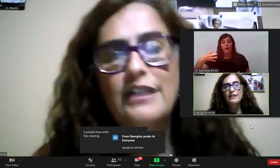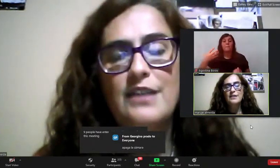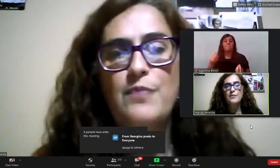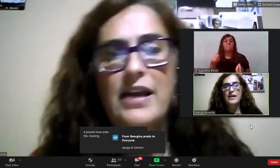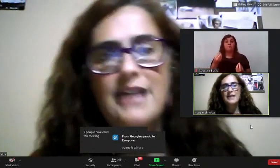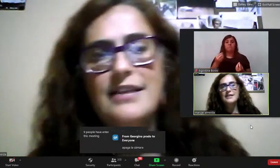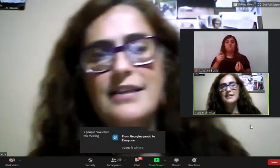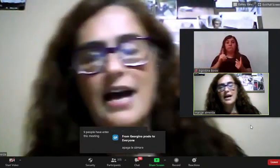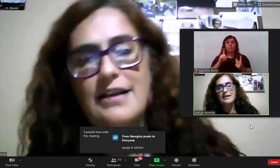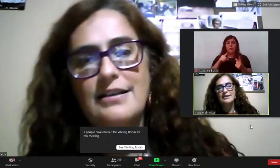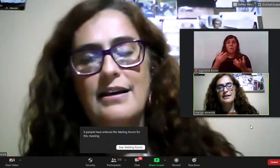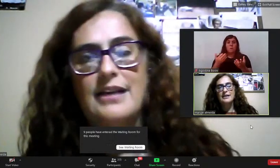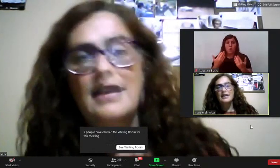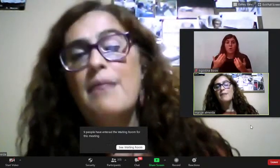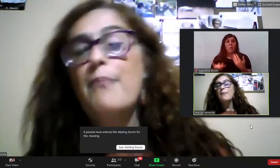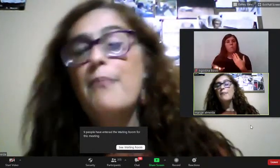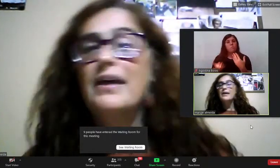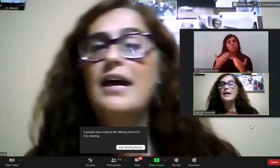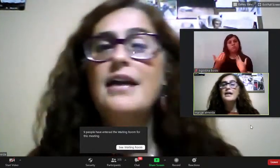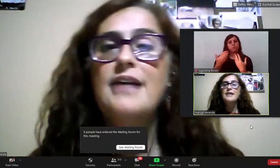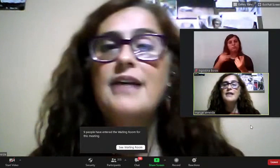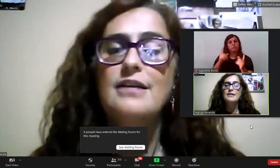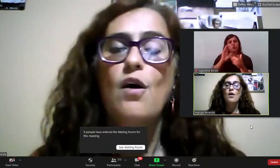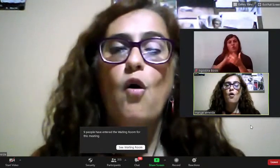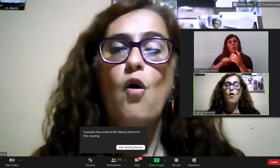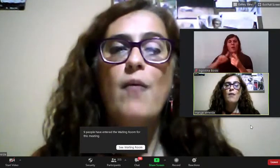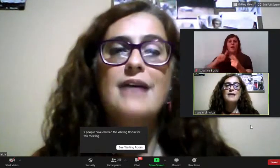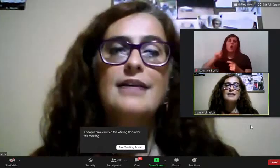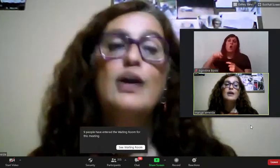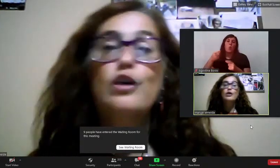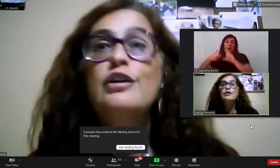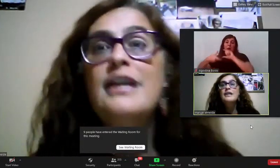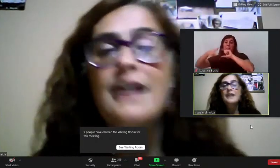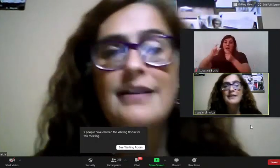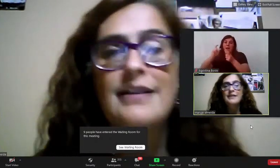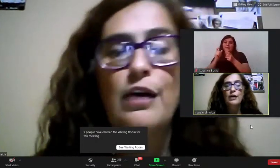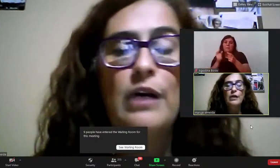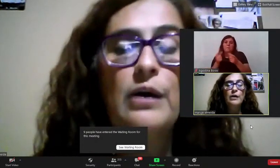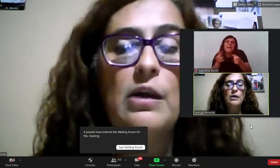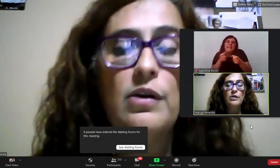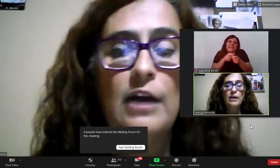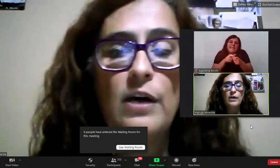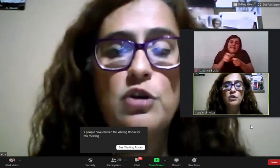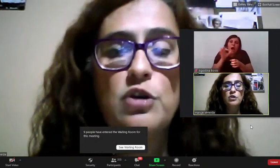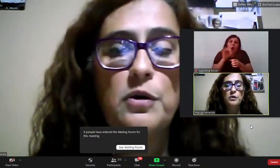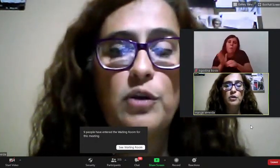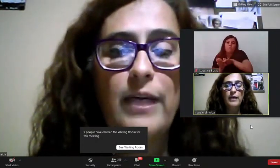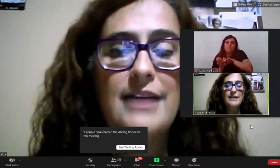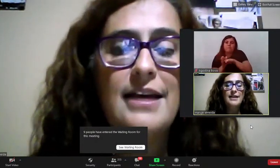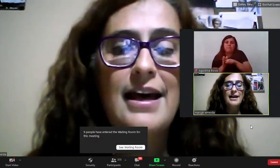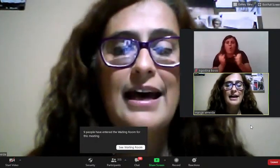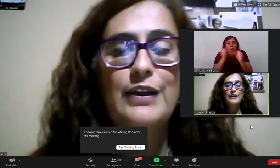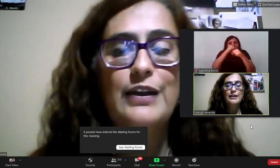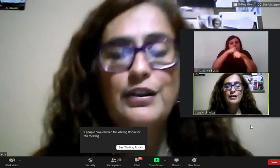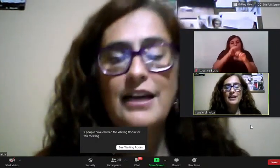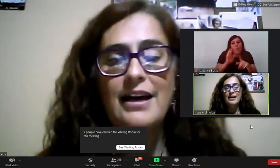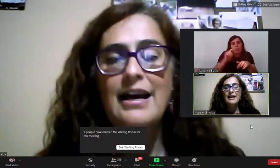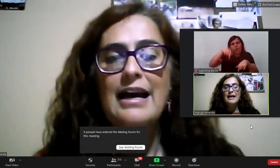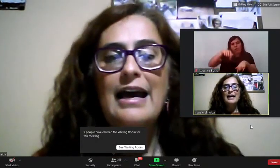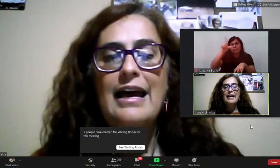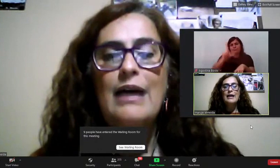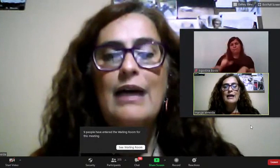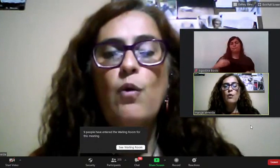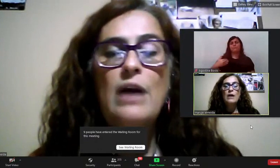con otras experiencias quizás más pequeñas o más escondidas a lo largo y a lo ancho de nuestro país, en